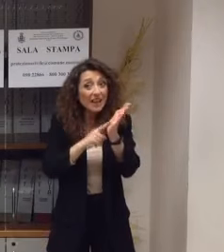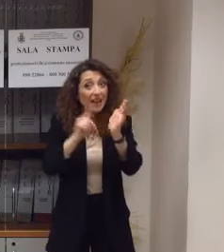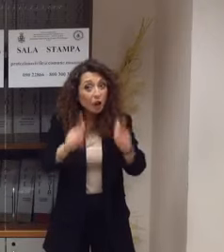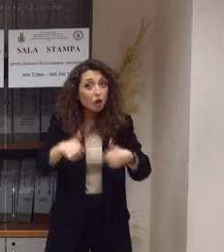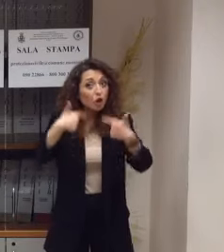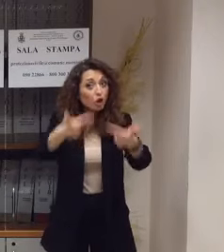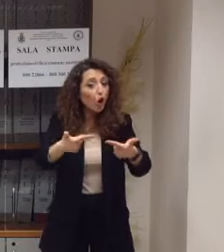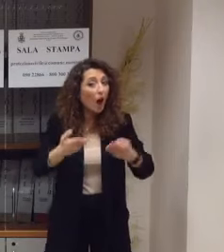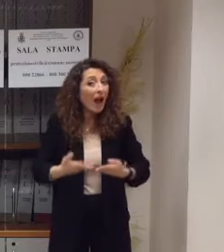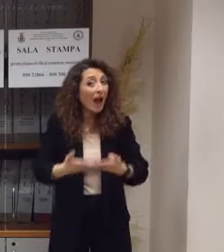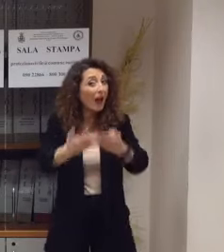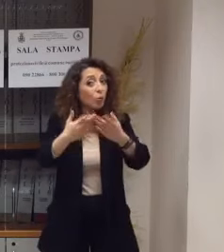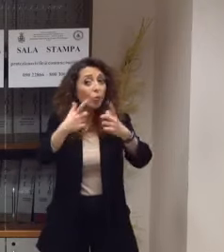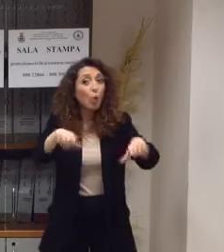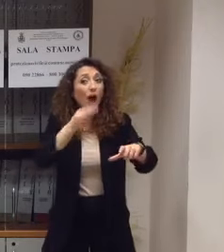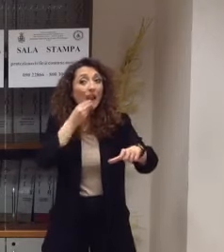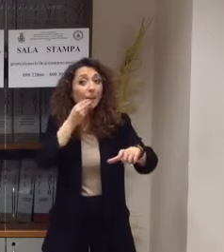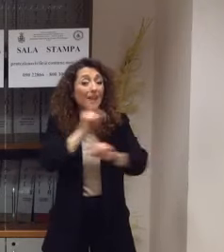all'aiuto alimentare.